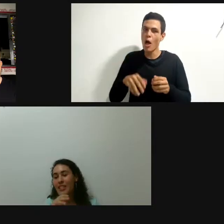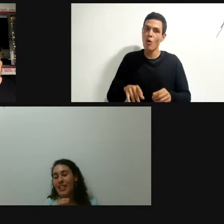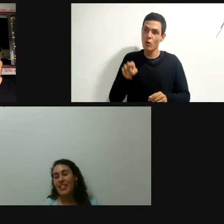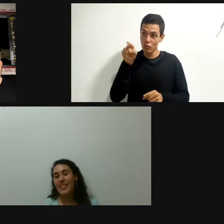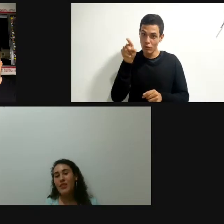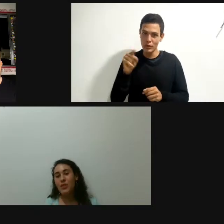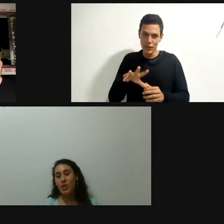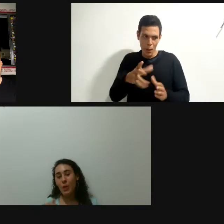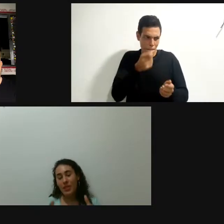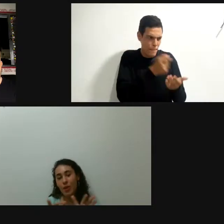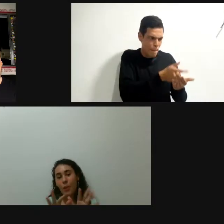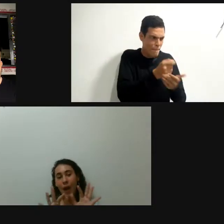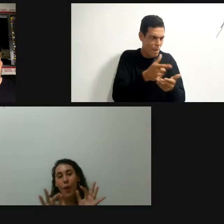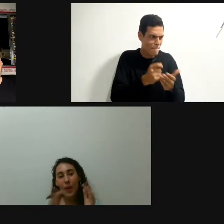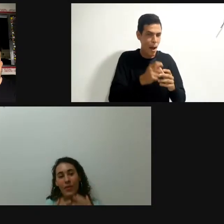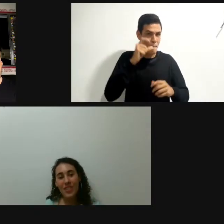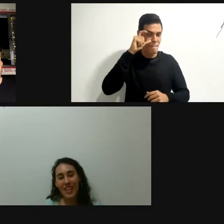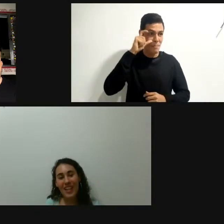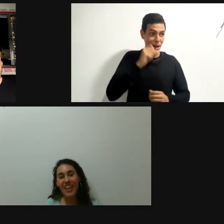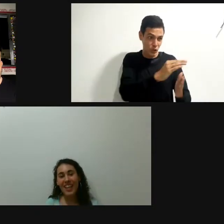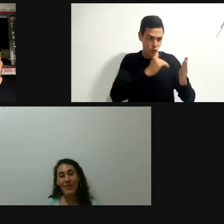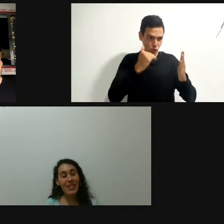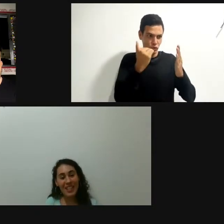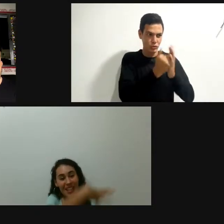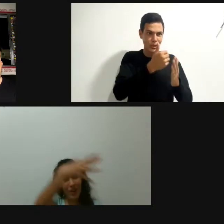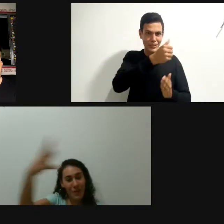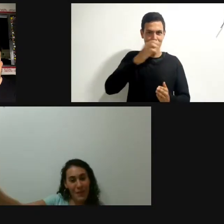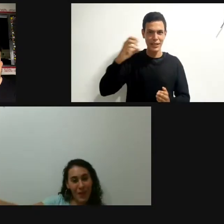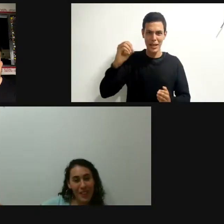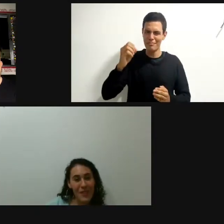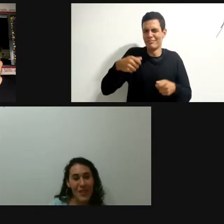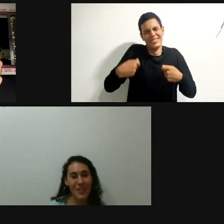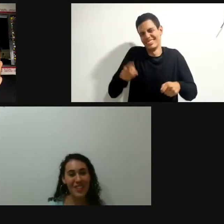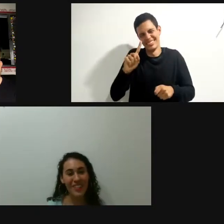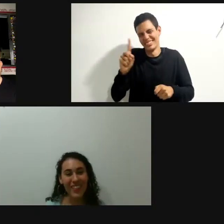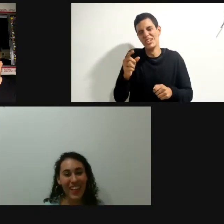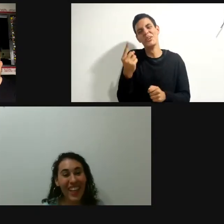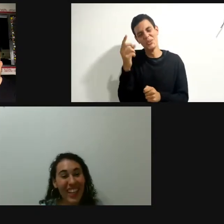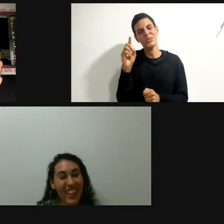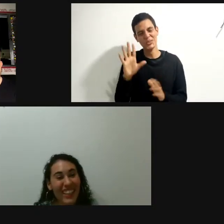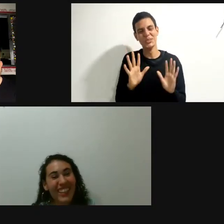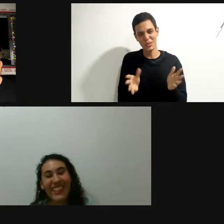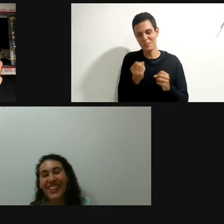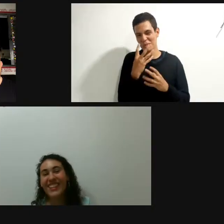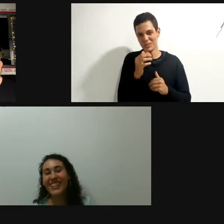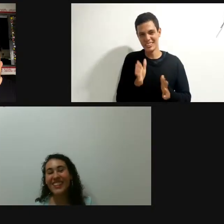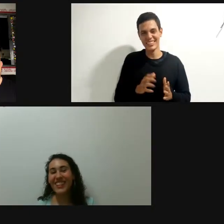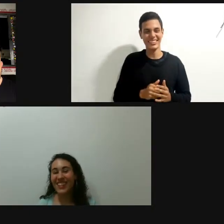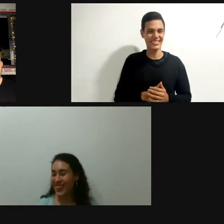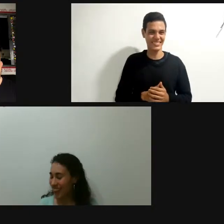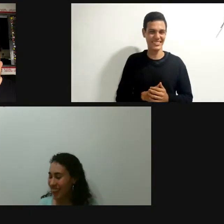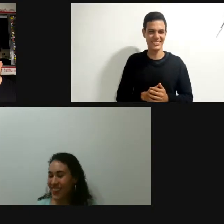tantos assim. Só precisa comprar um para você ler, né? Mas se quiser comprar para outras pessoas também.